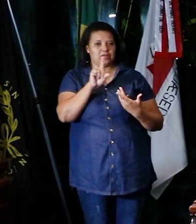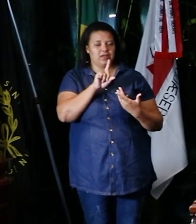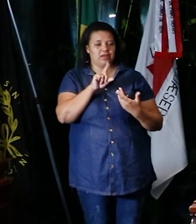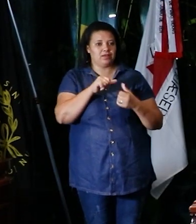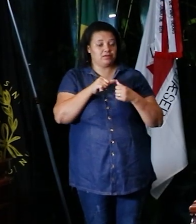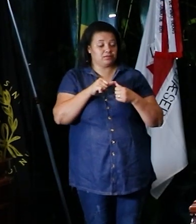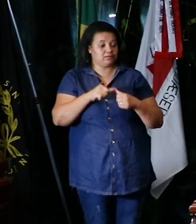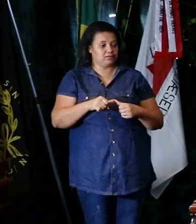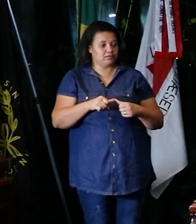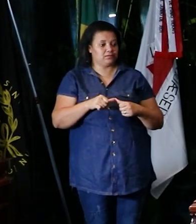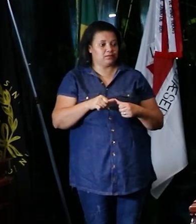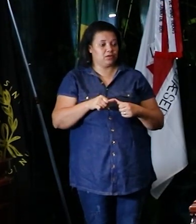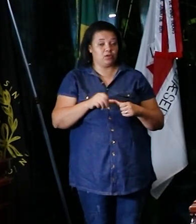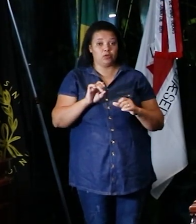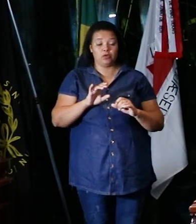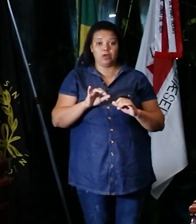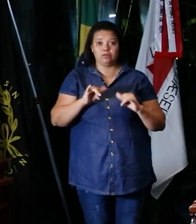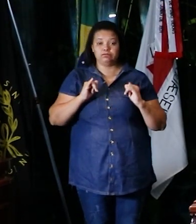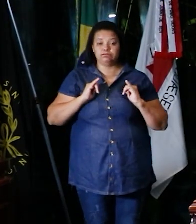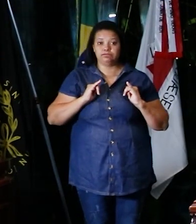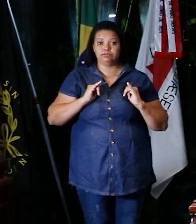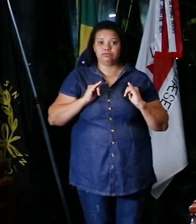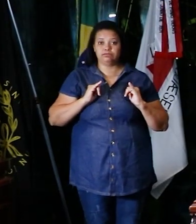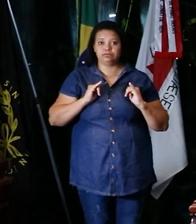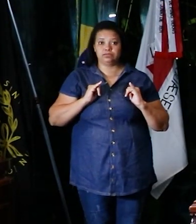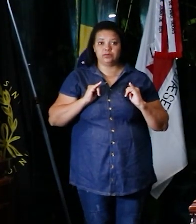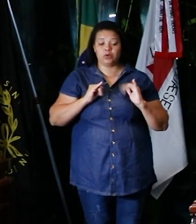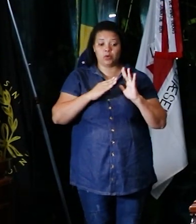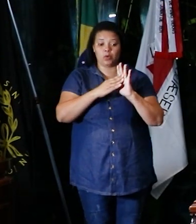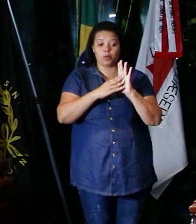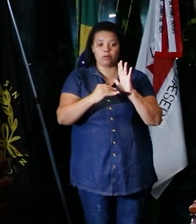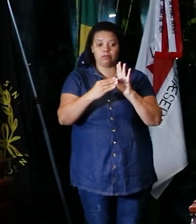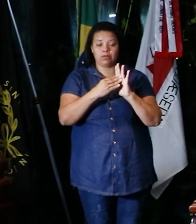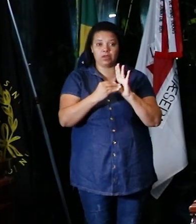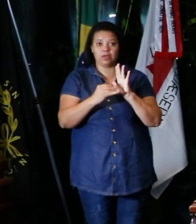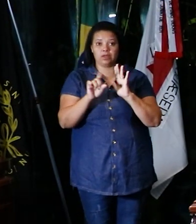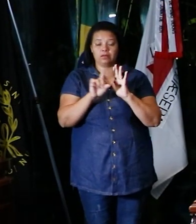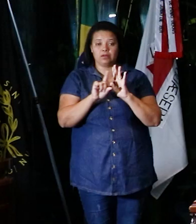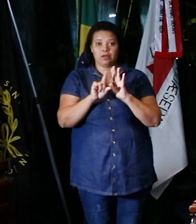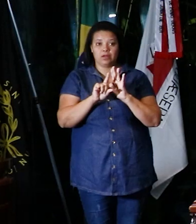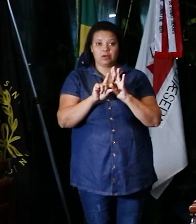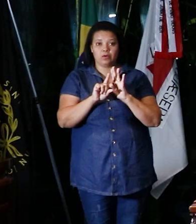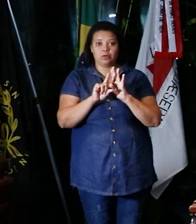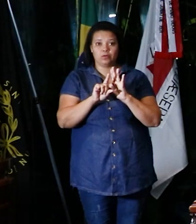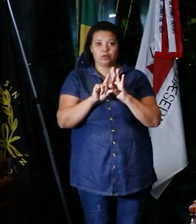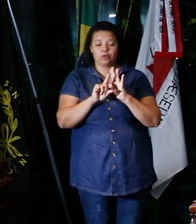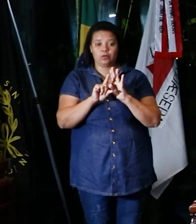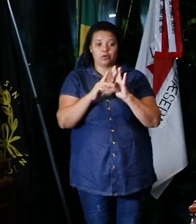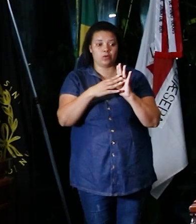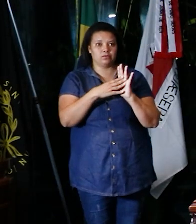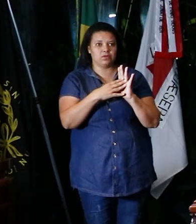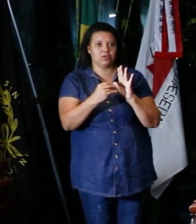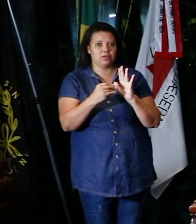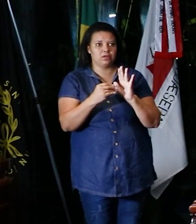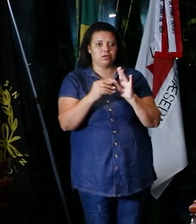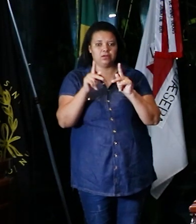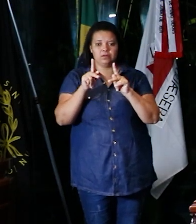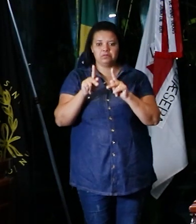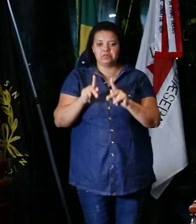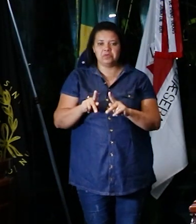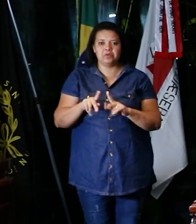ficar na receita. A receita é para os medíocres. E